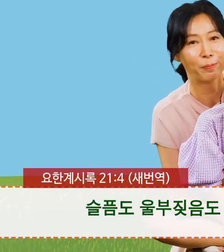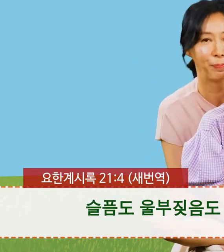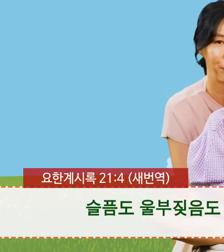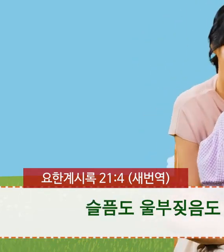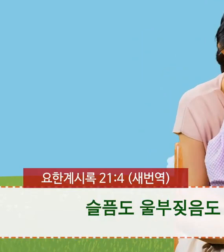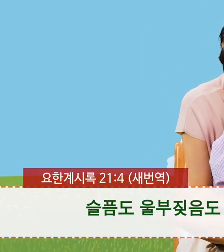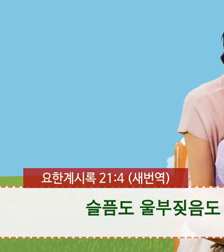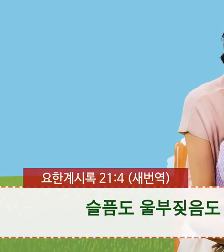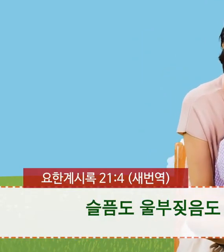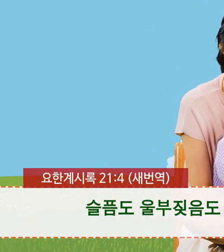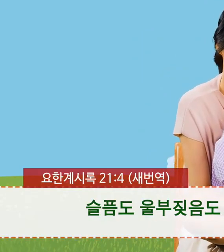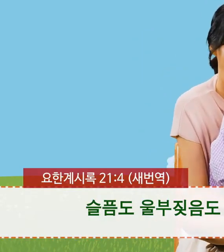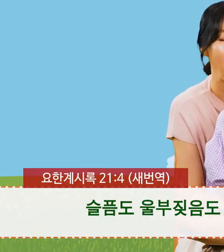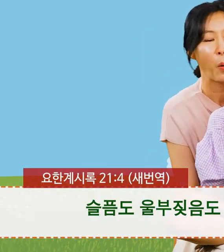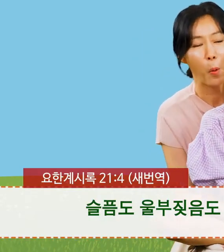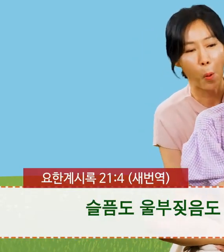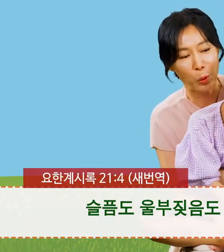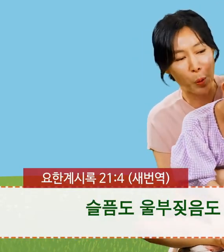울부짖음도